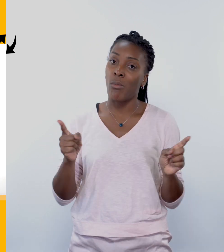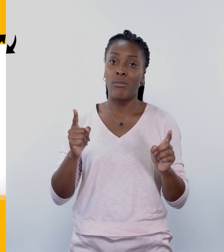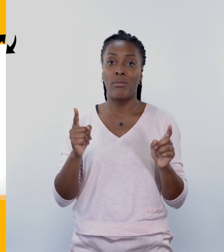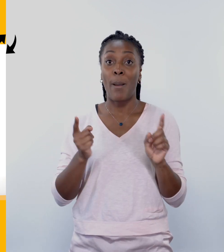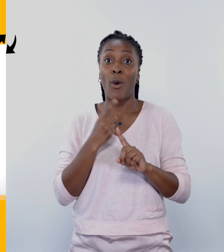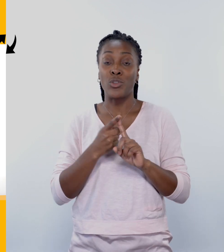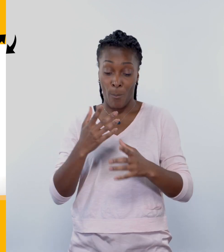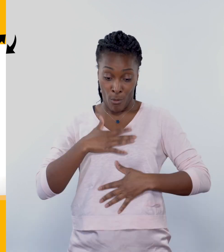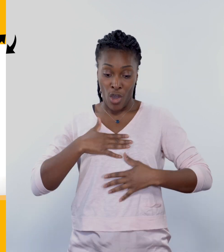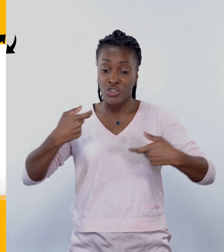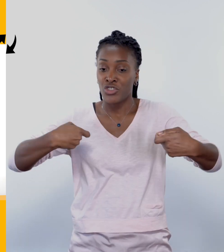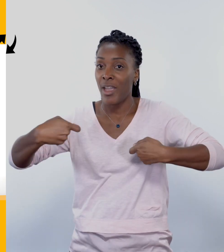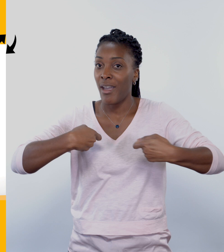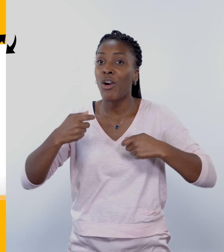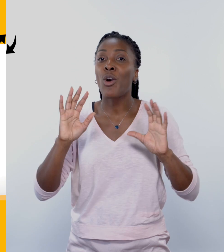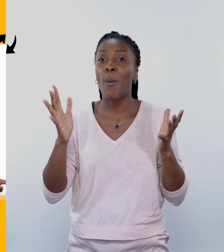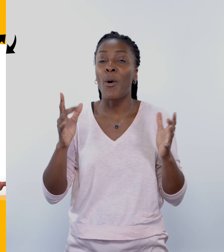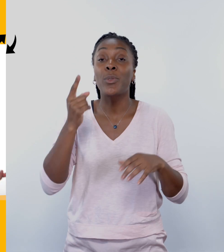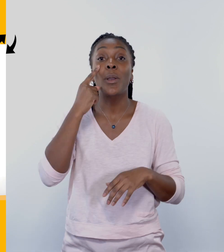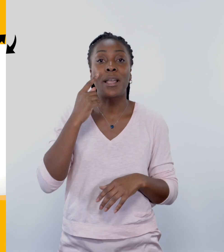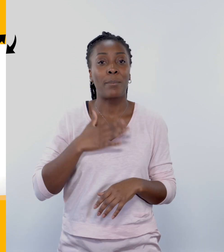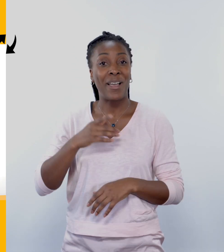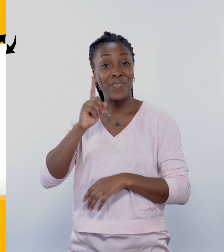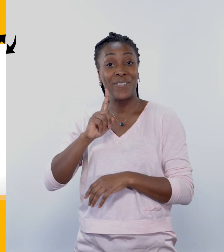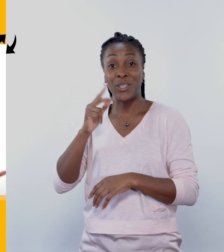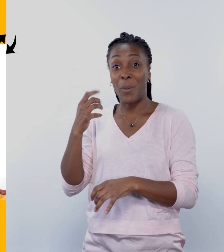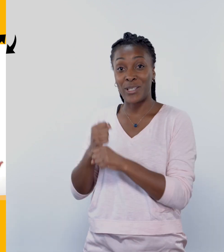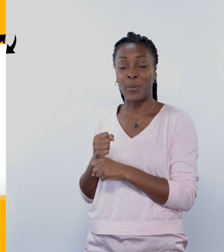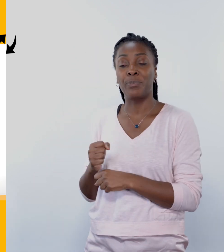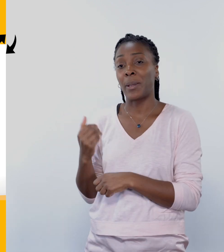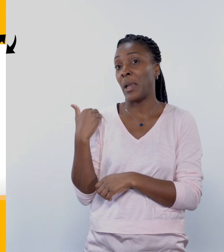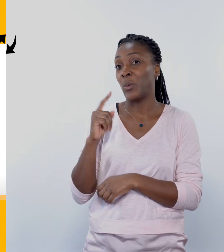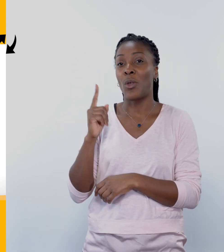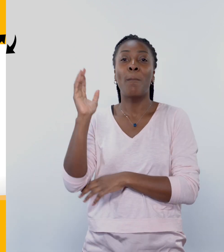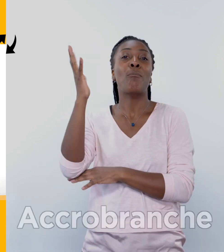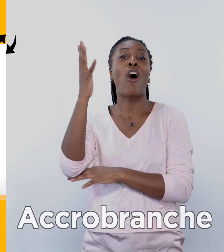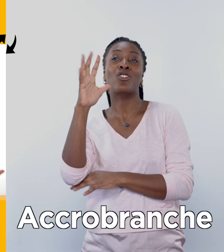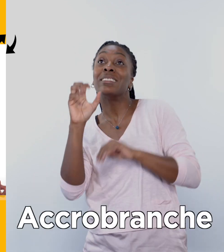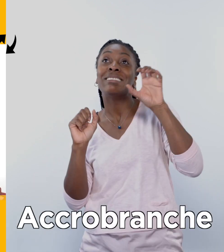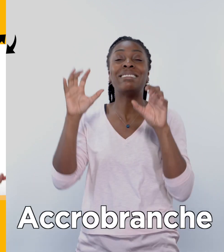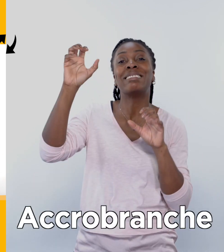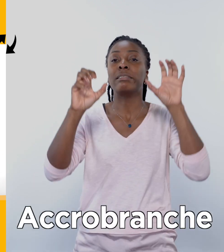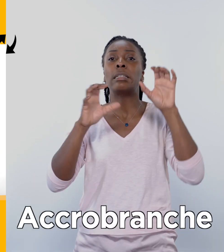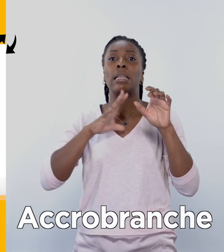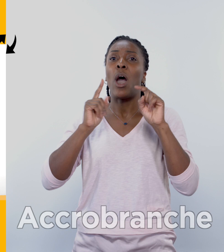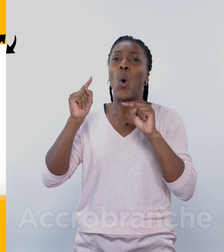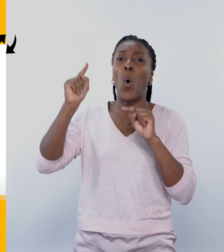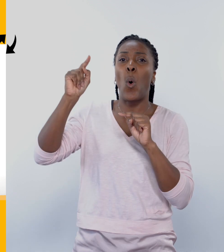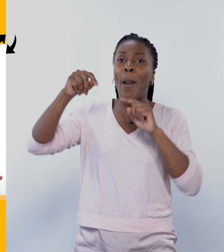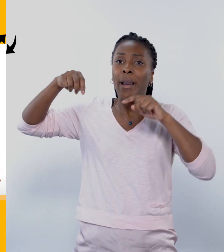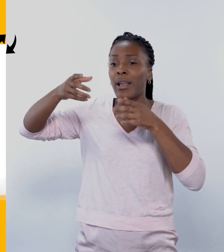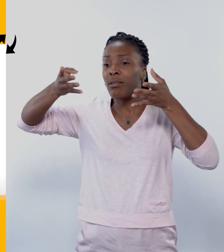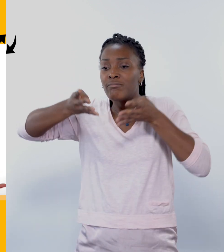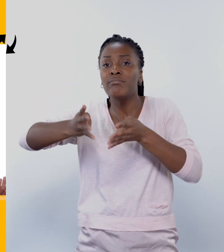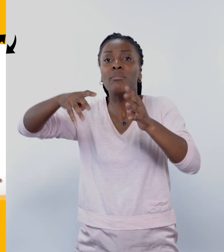savoir comment on va la gérer cette peur. Regarde ma fille de 3 ans, elle a découvert l'acrobranche il n'y a pas longtemps. Certains passages sont un petit peu hauts, et